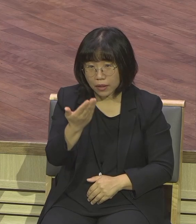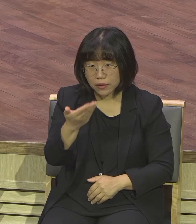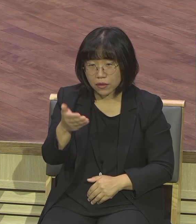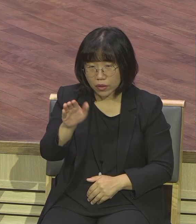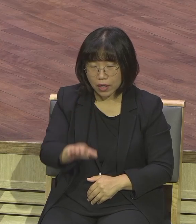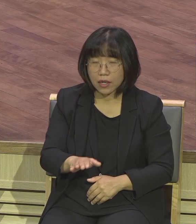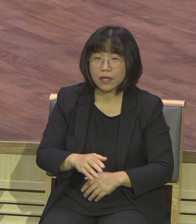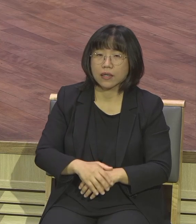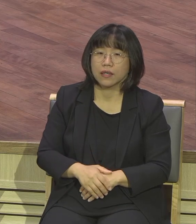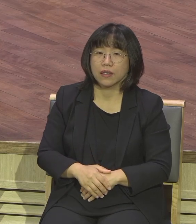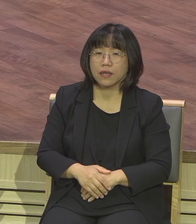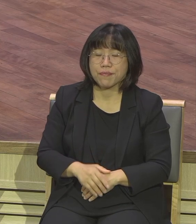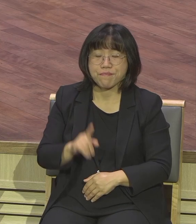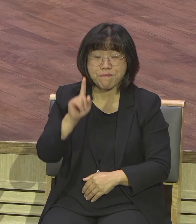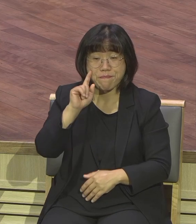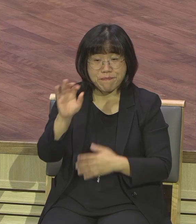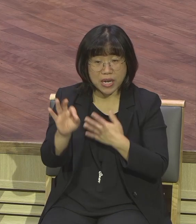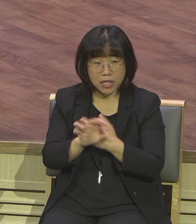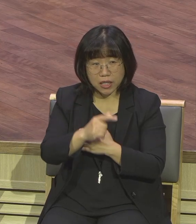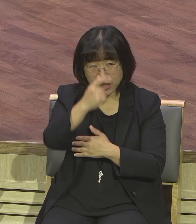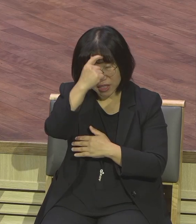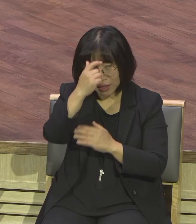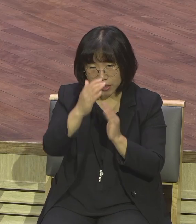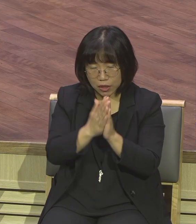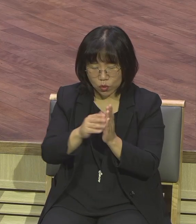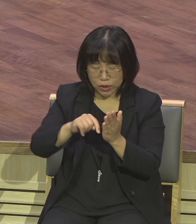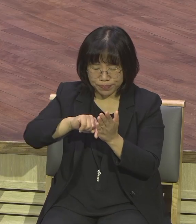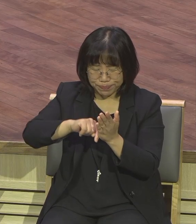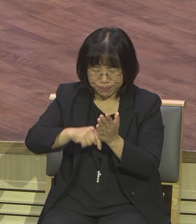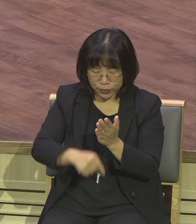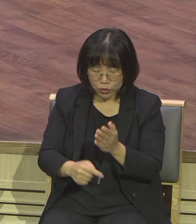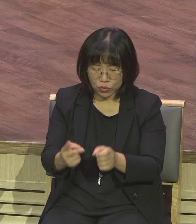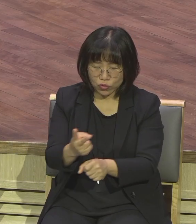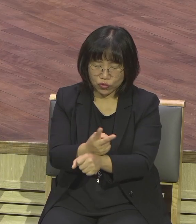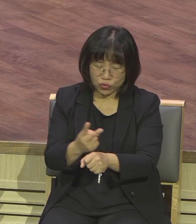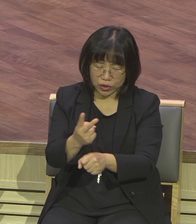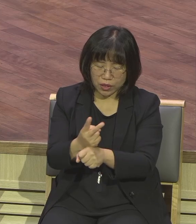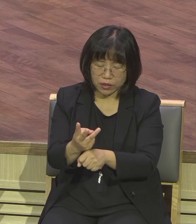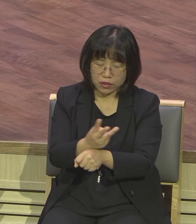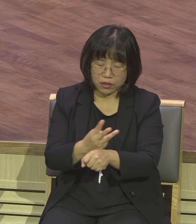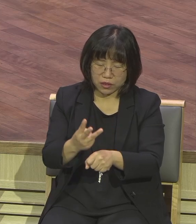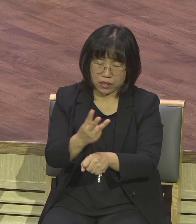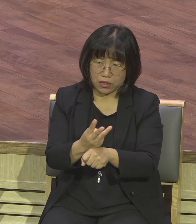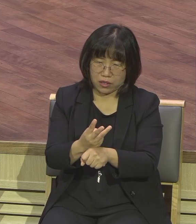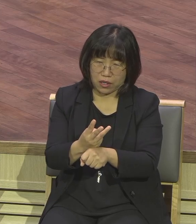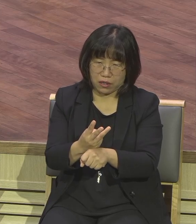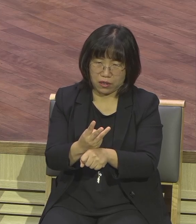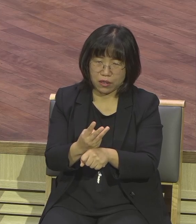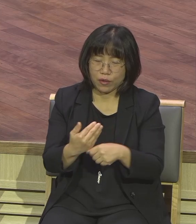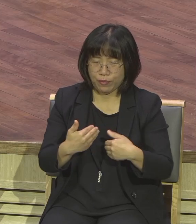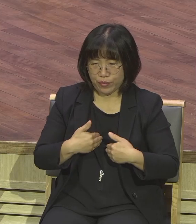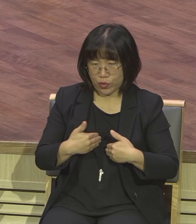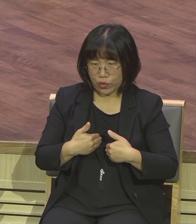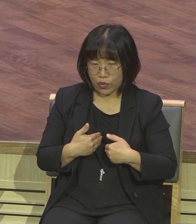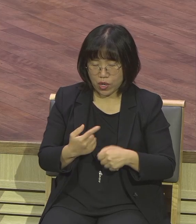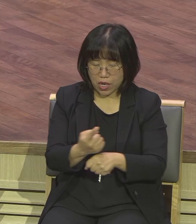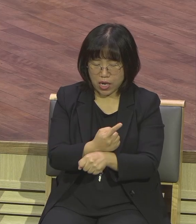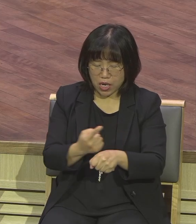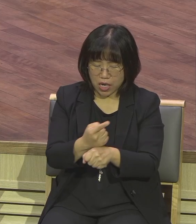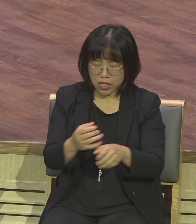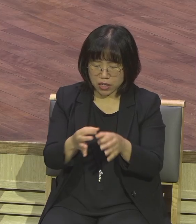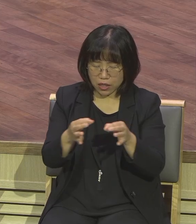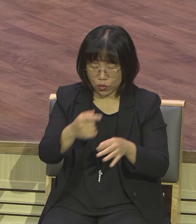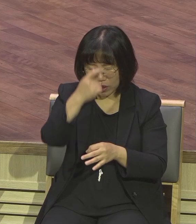하겠지만, 기도를 좀 제대로 할 때는요, 한 2시간, 3시간 가야 돼요. 한 시간 동안 많이 헤맬 때가